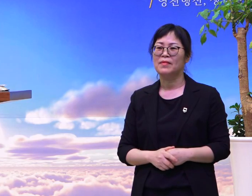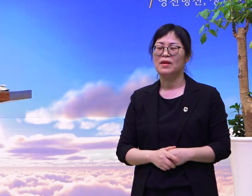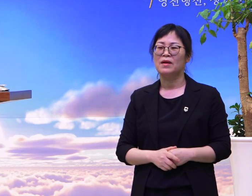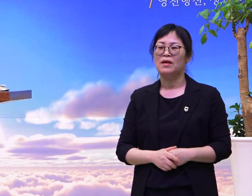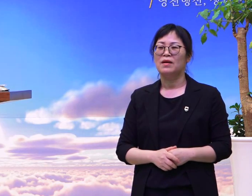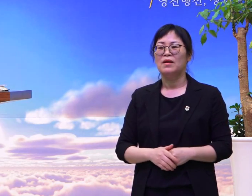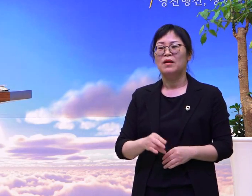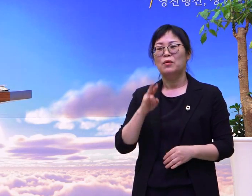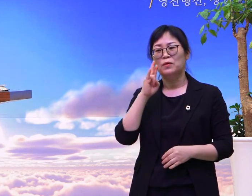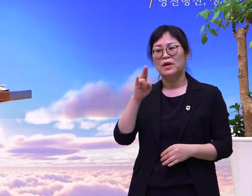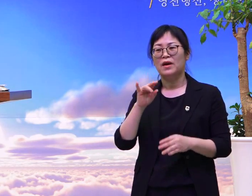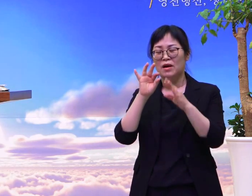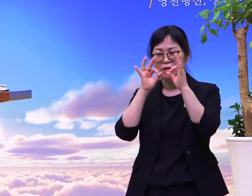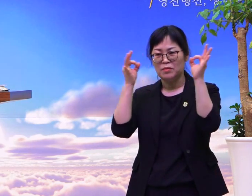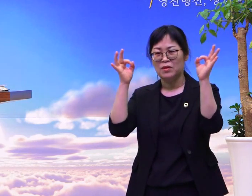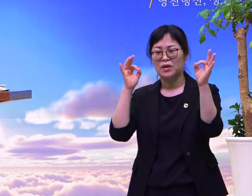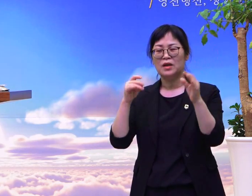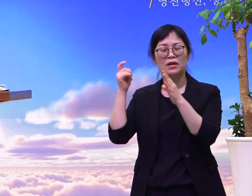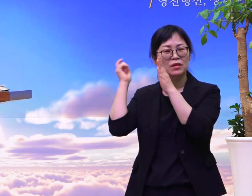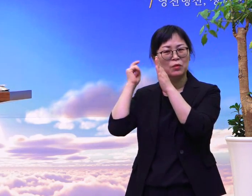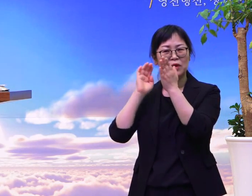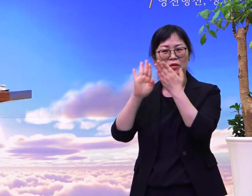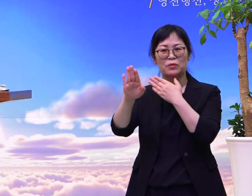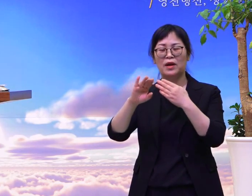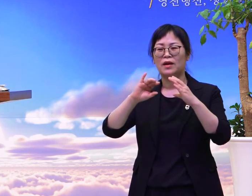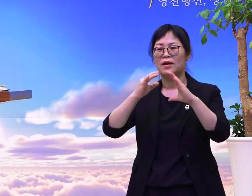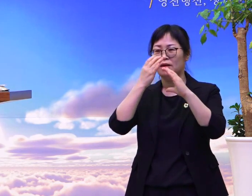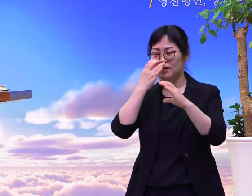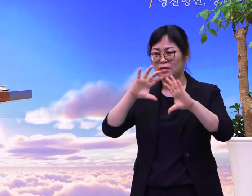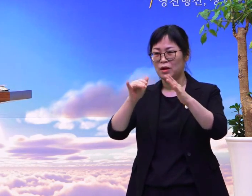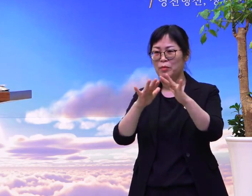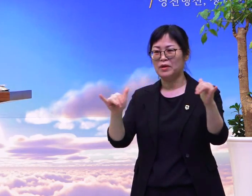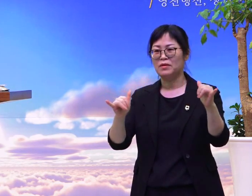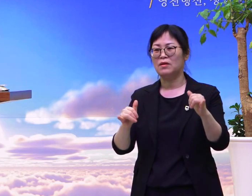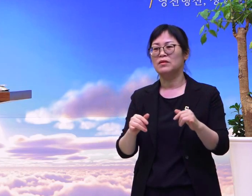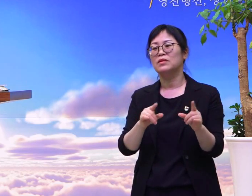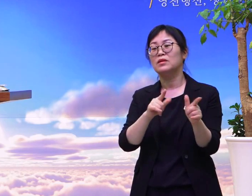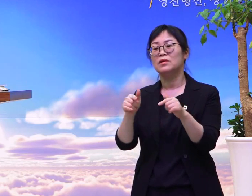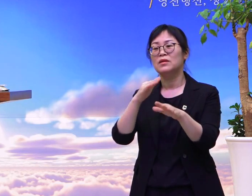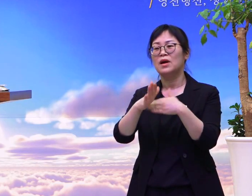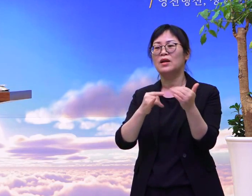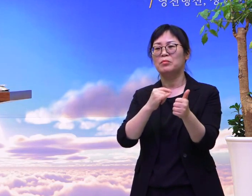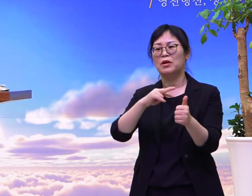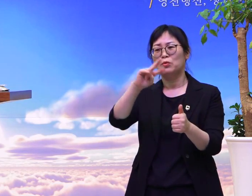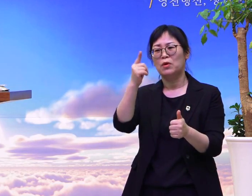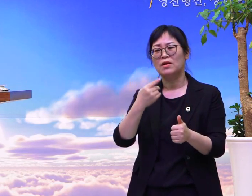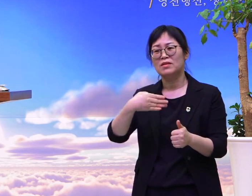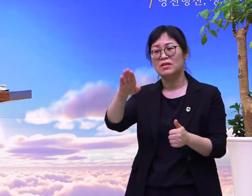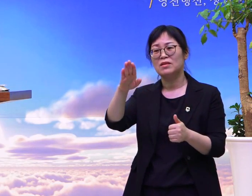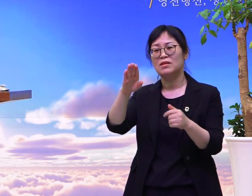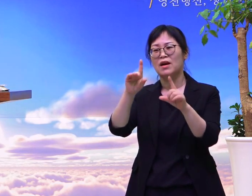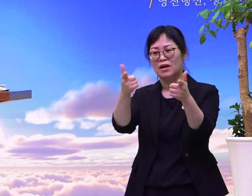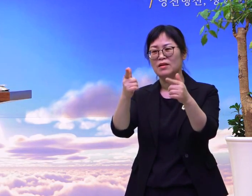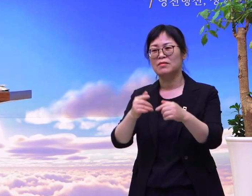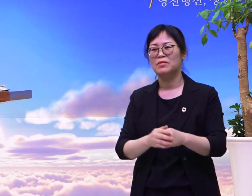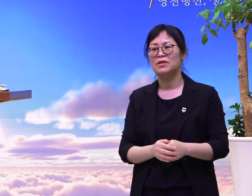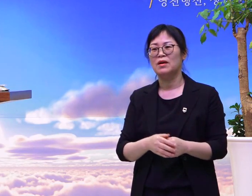호세아 음성이 들리고 나서 이스라엘 백성들은 결국 하나님께로 돌이키지 않았습니다. 그래서